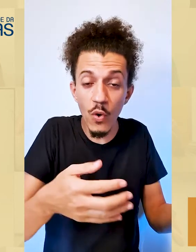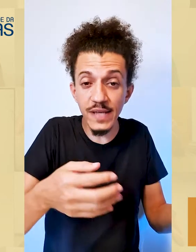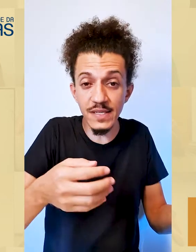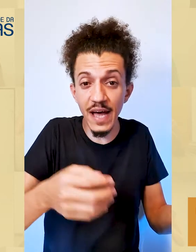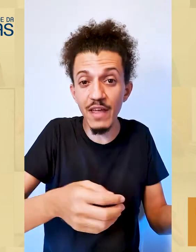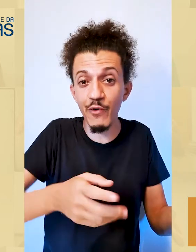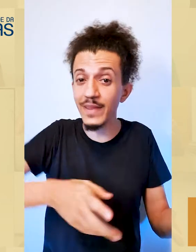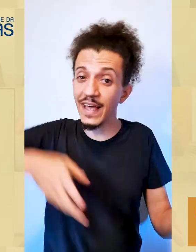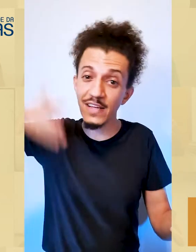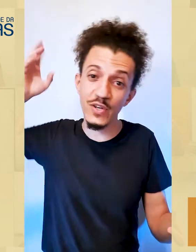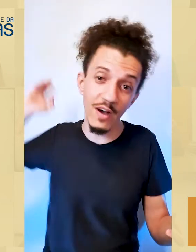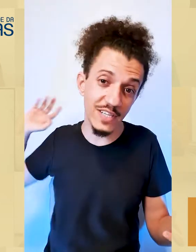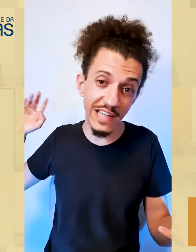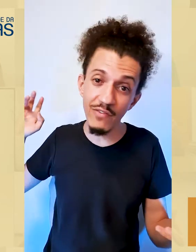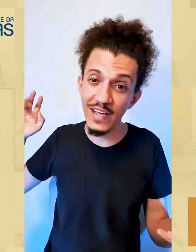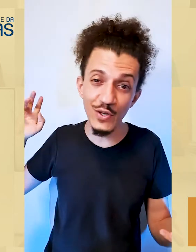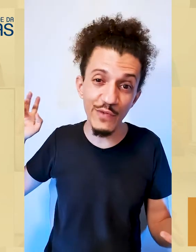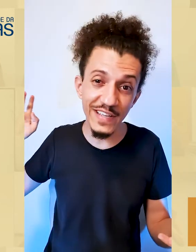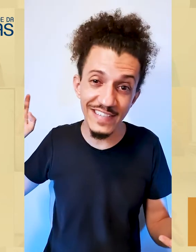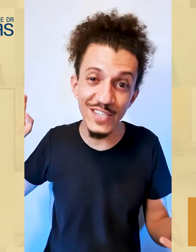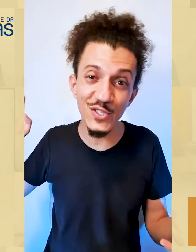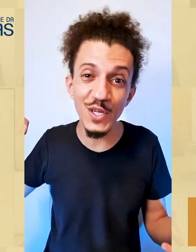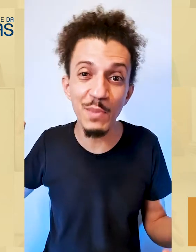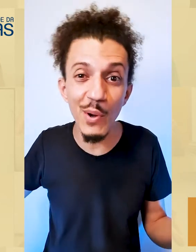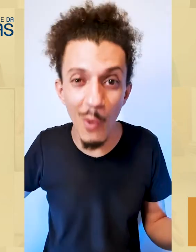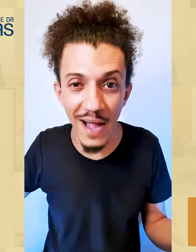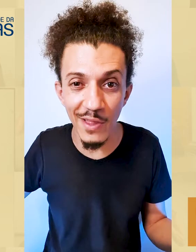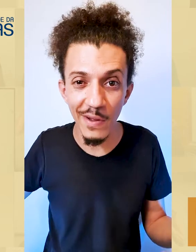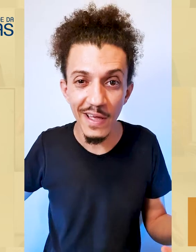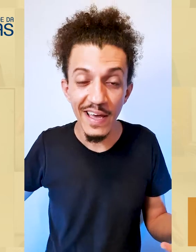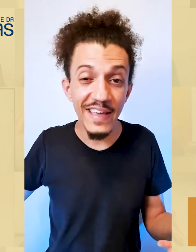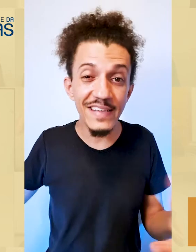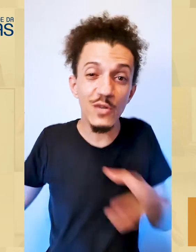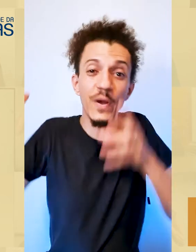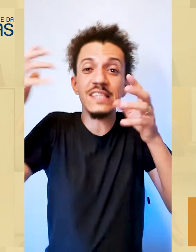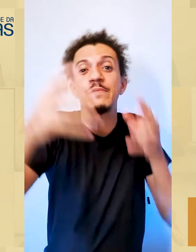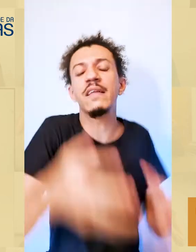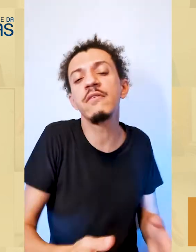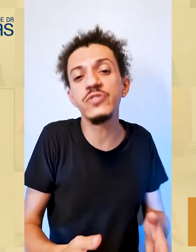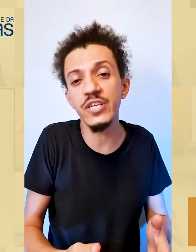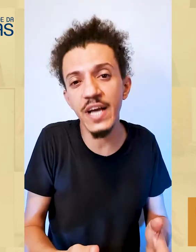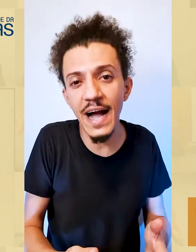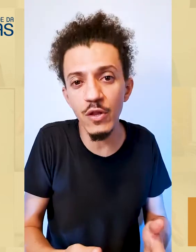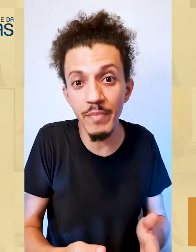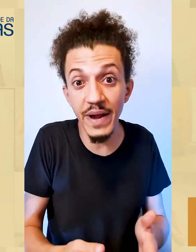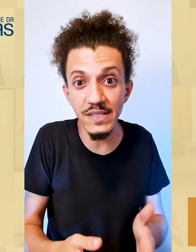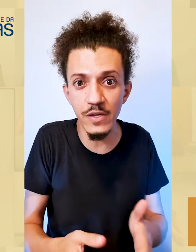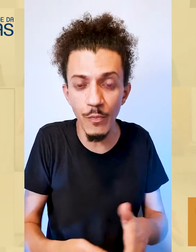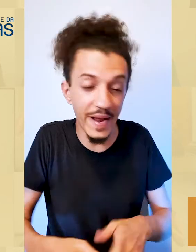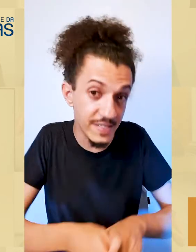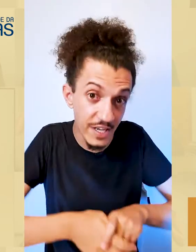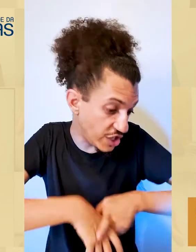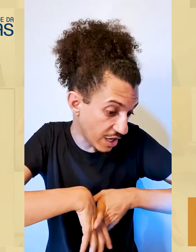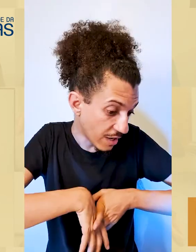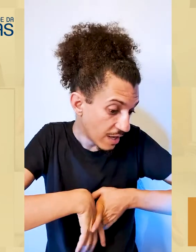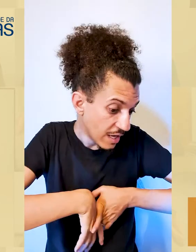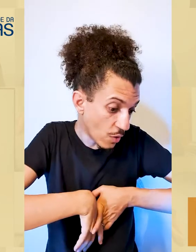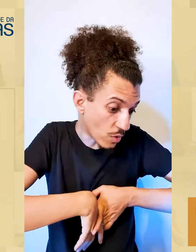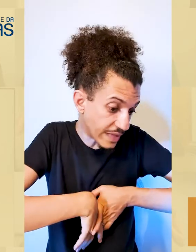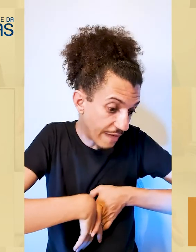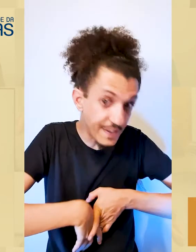eram coisas que a nível internacional já estavam resolvidas desde 2004, e esse conhecimento não tinha chegado no Brasil, parecia que